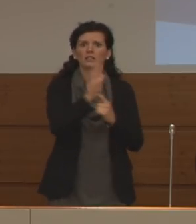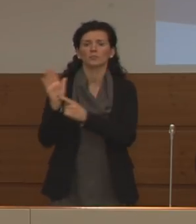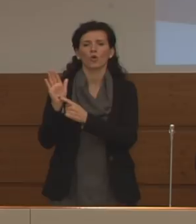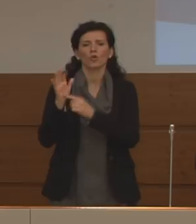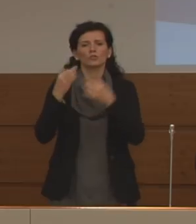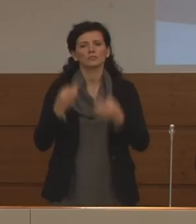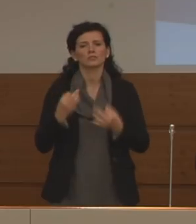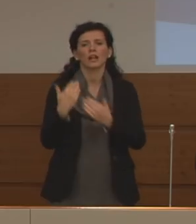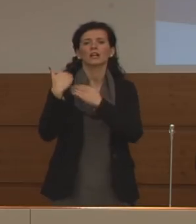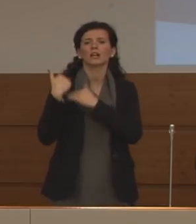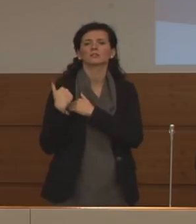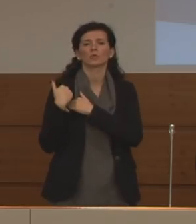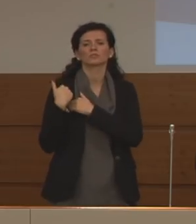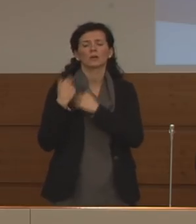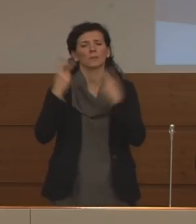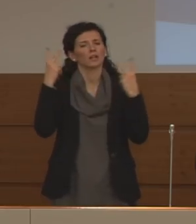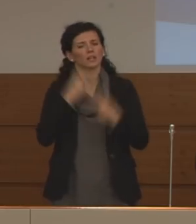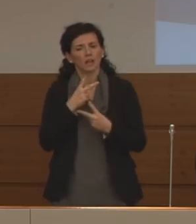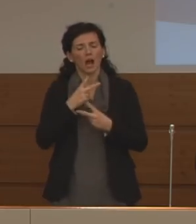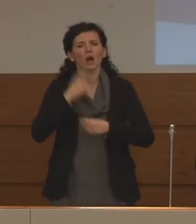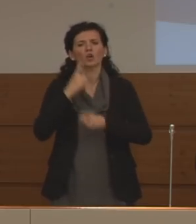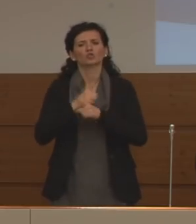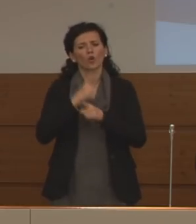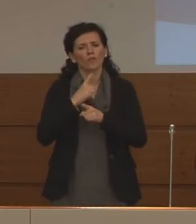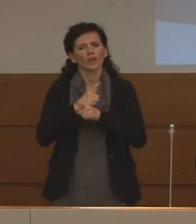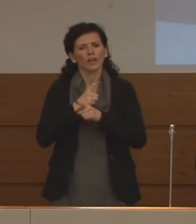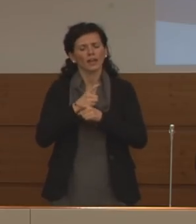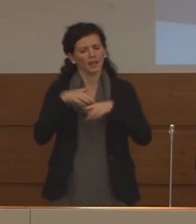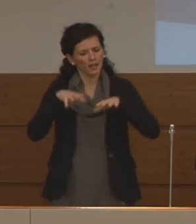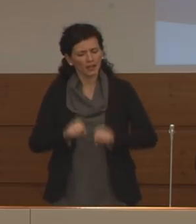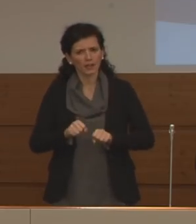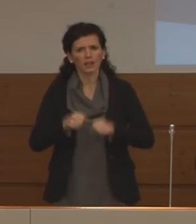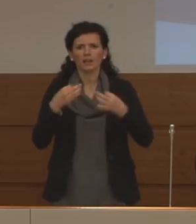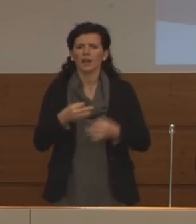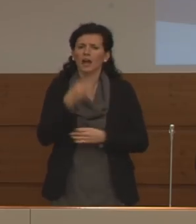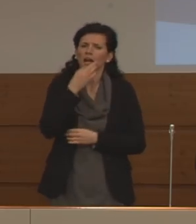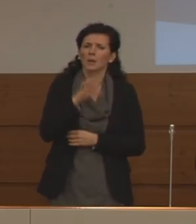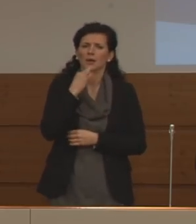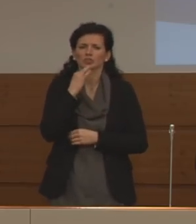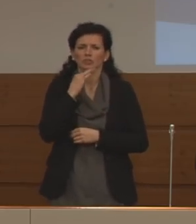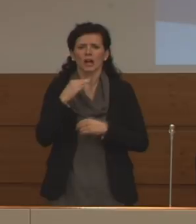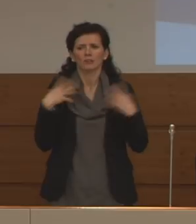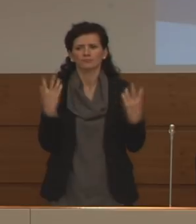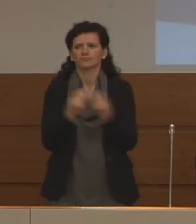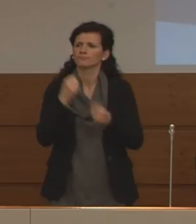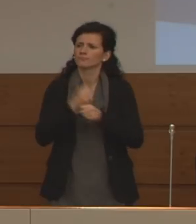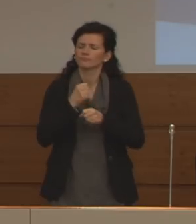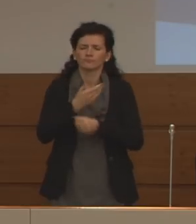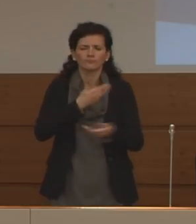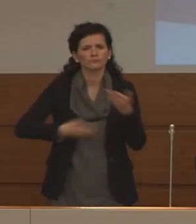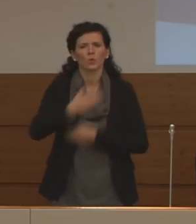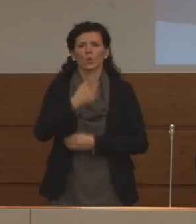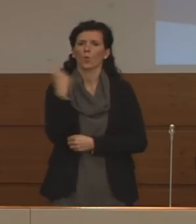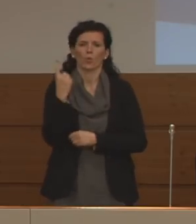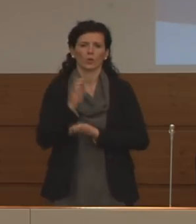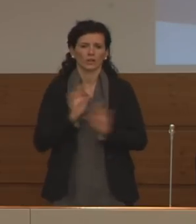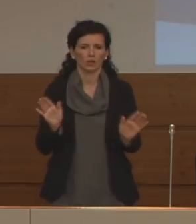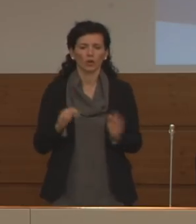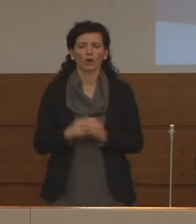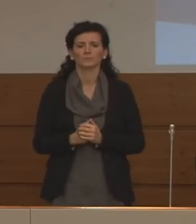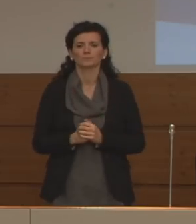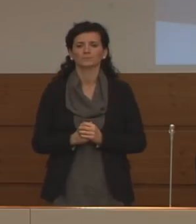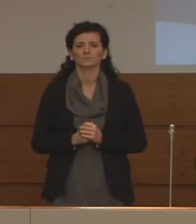di responsabilità e del dovere e una capacità unica nello svolgimento del proprio lavoro come sapete